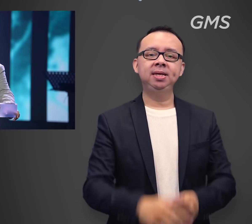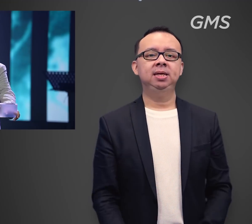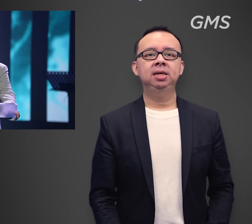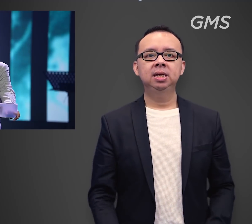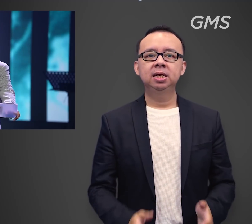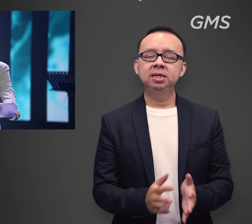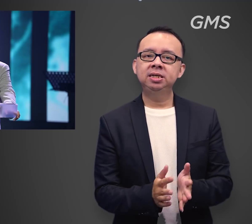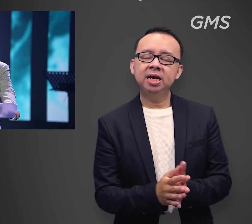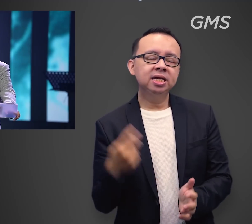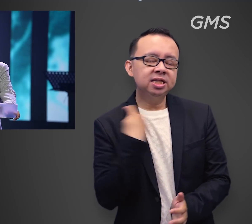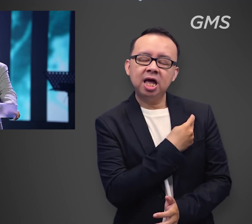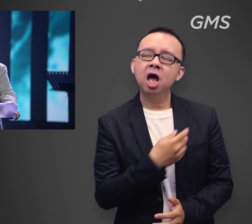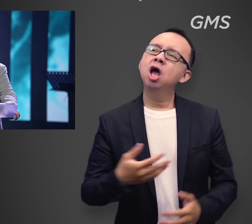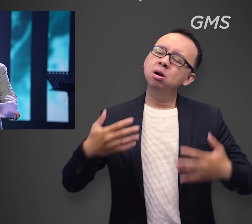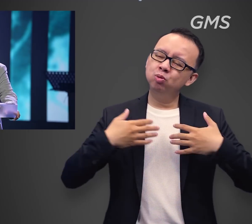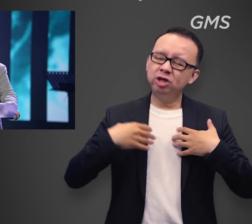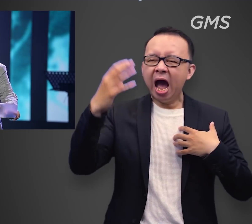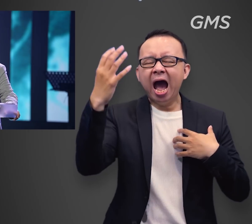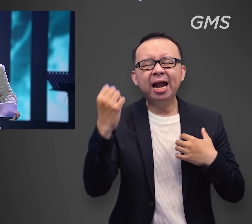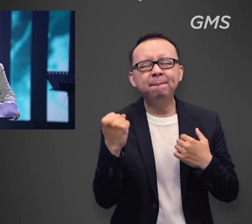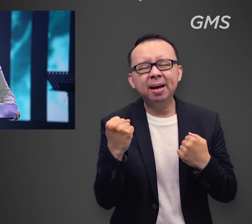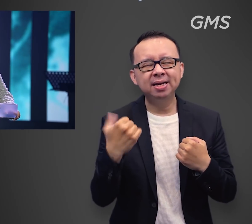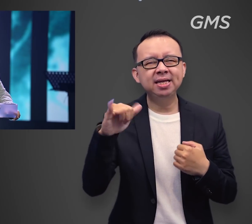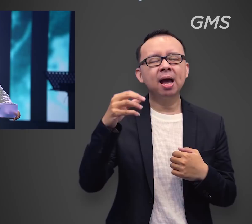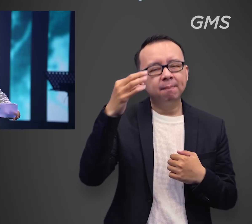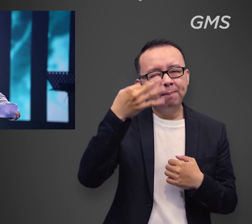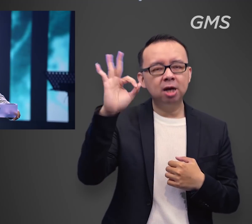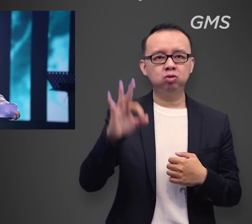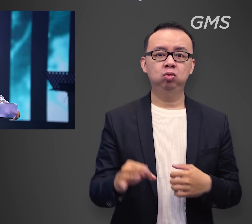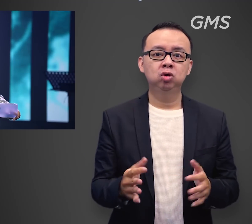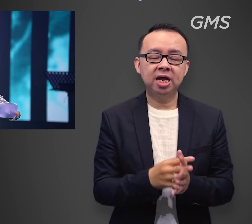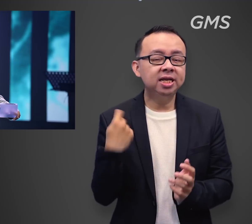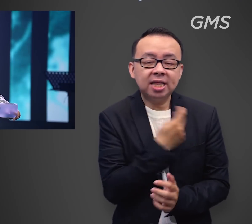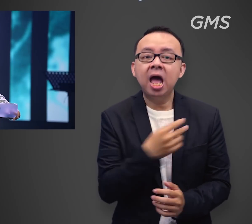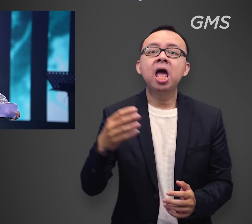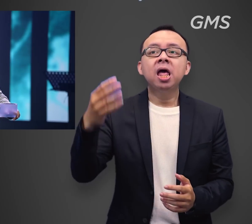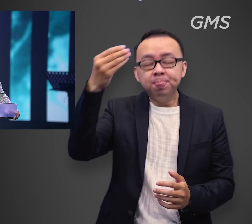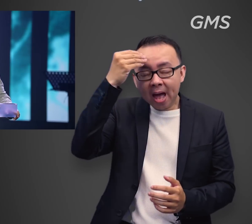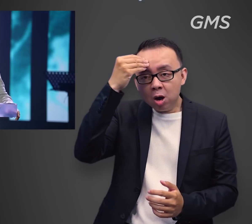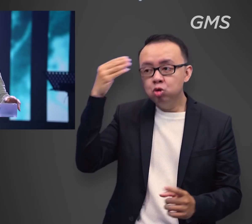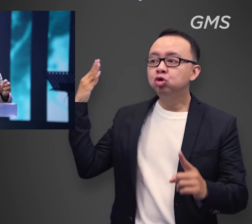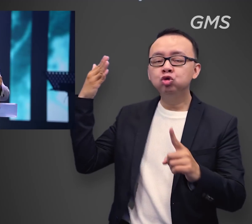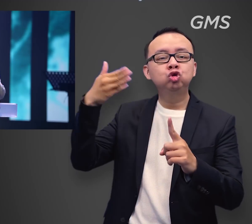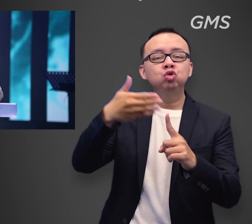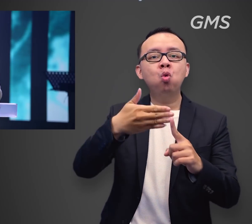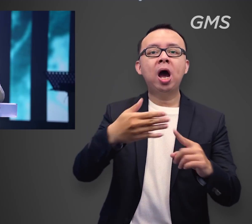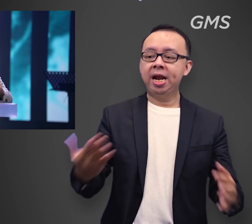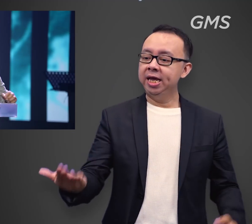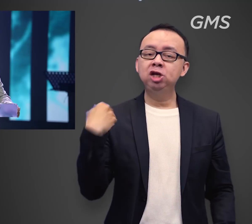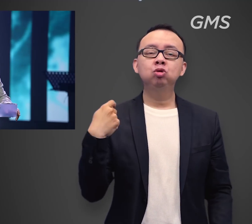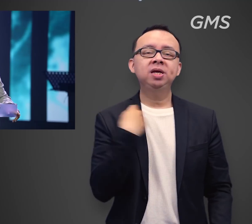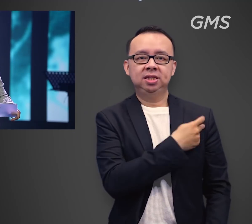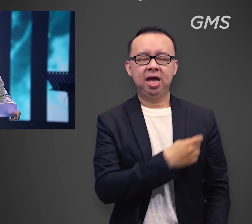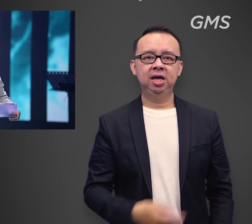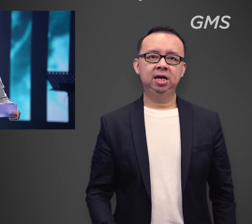memiliki pengharapan yang baru. Janji itu akan membuat kita tahu tujuan hidup kita. Dan janji itu akan membuat kita berani